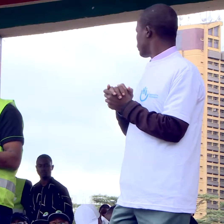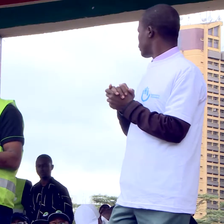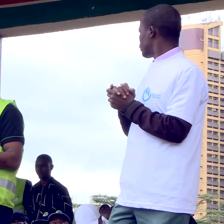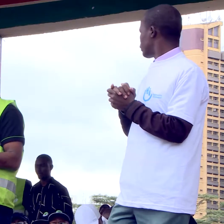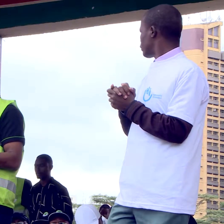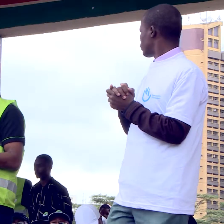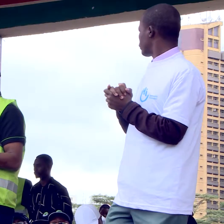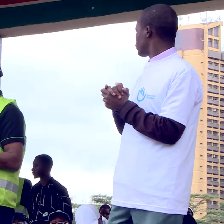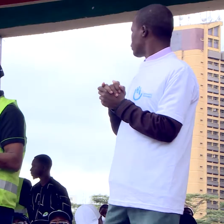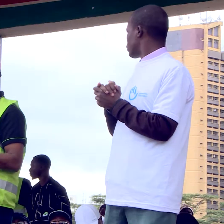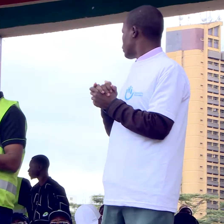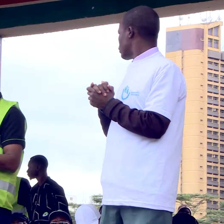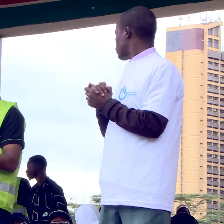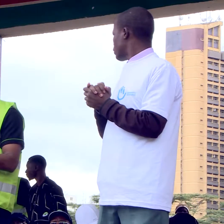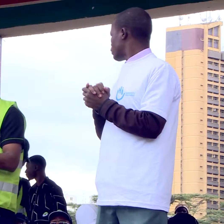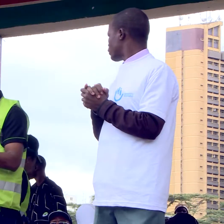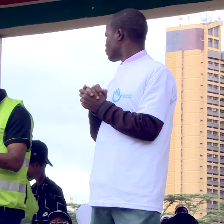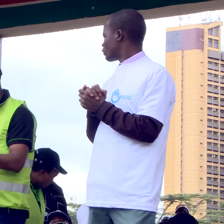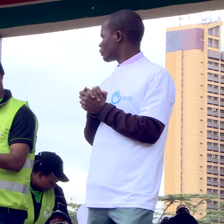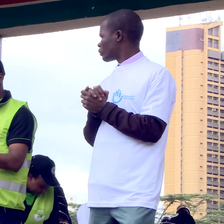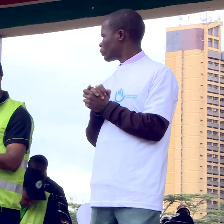Okay. Sorry, I'm being corrected.